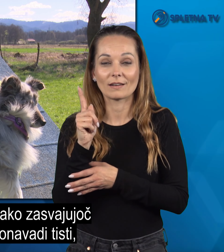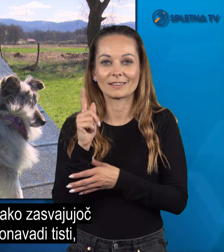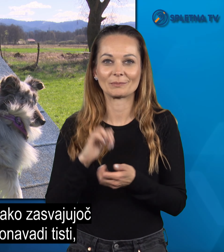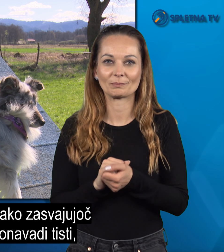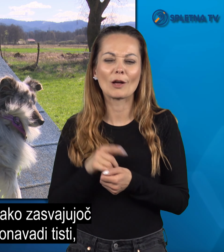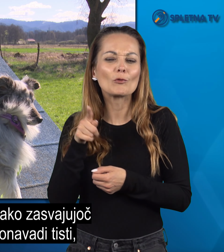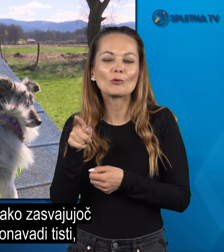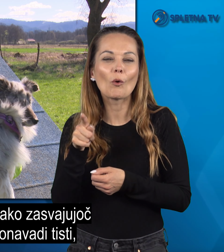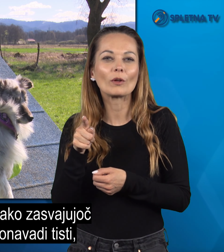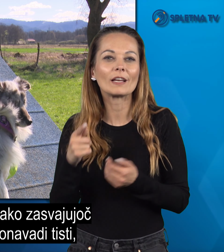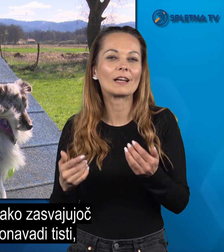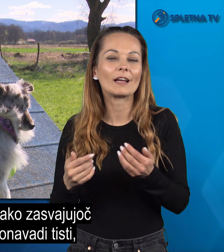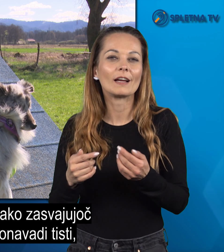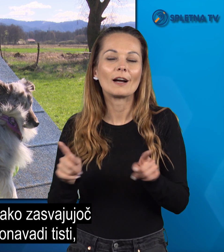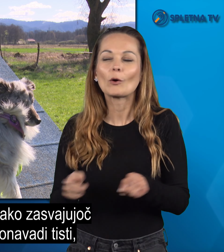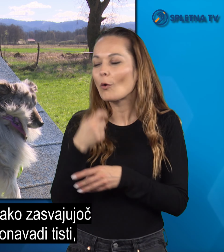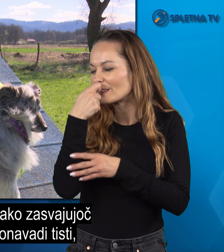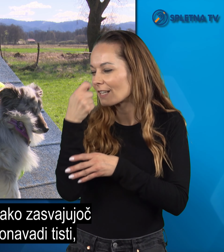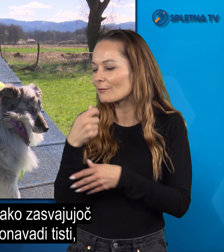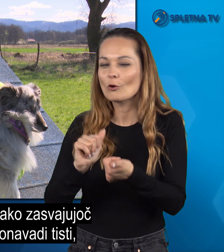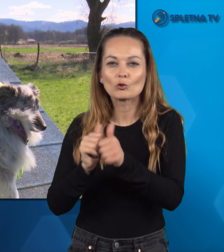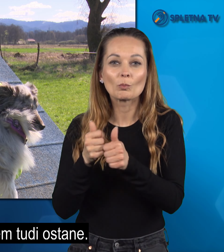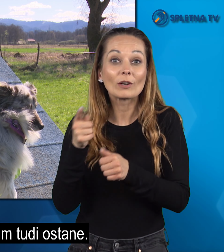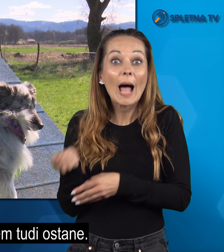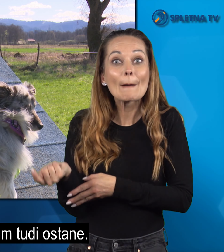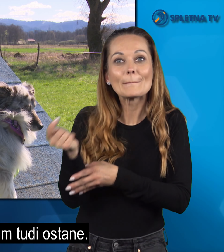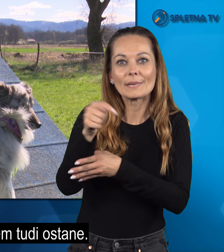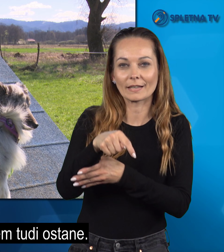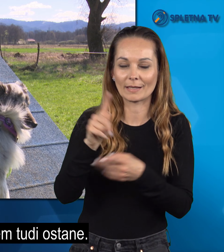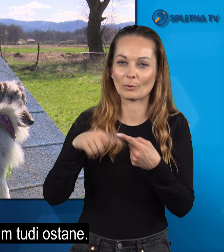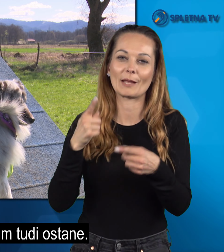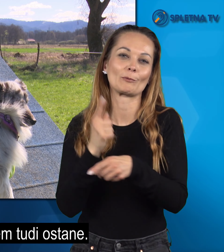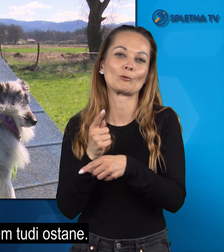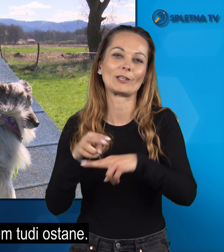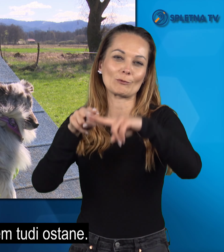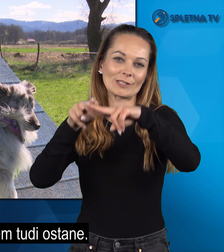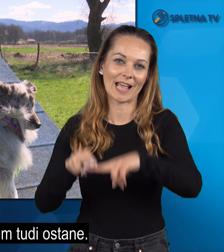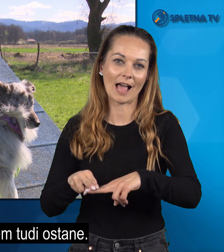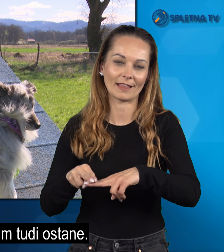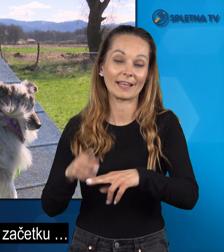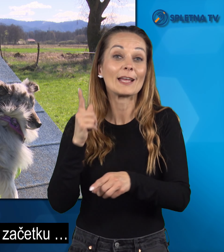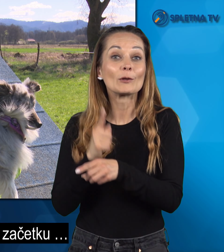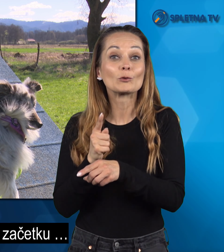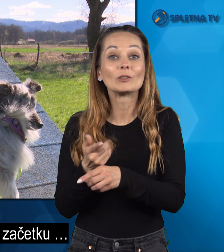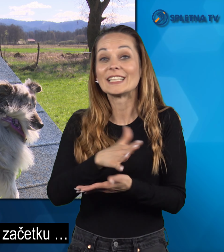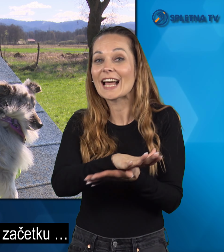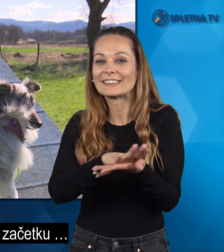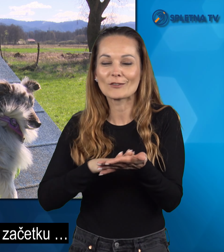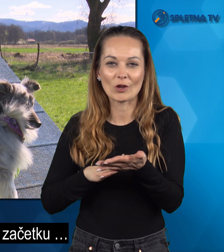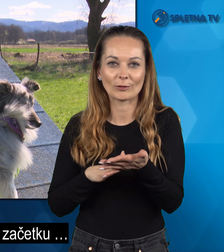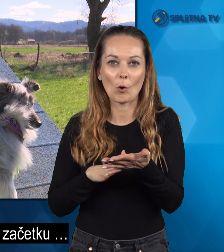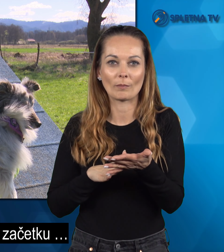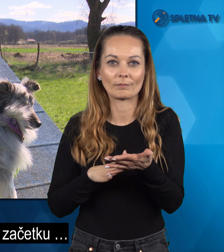ampak to je tako zasvojujoč šport, da ponavadi tisti, ki pride, potem tudi ostane. In tudi na